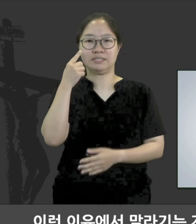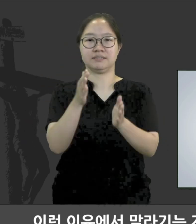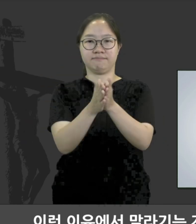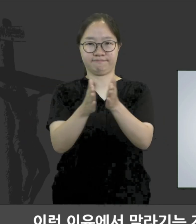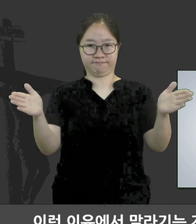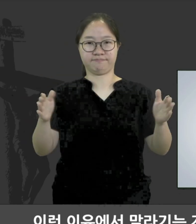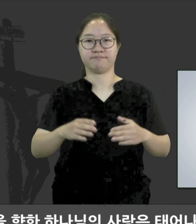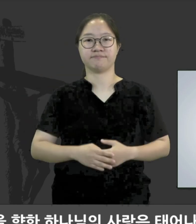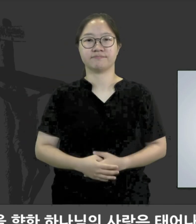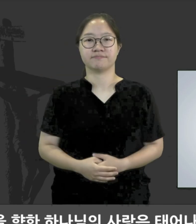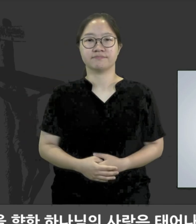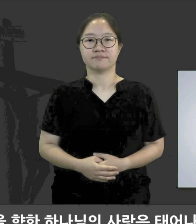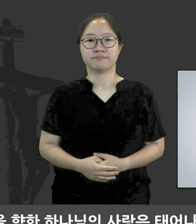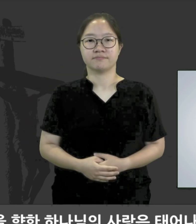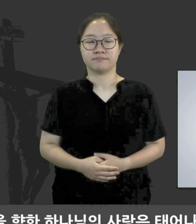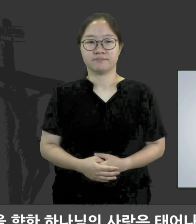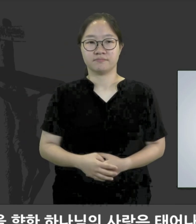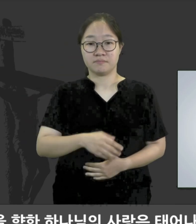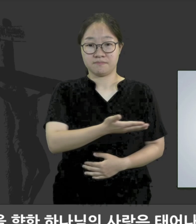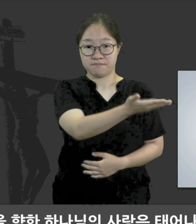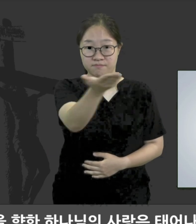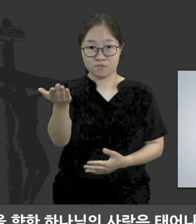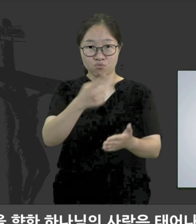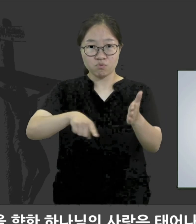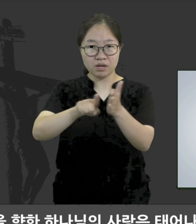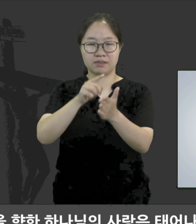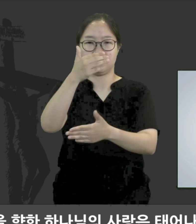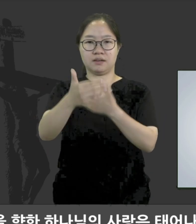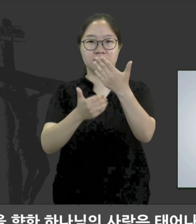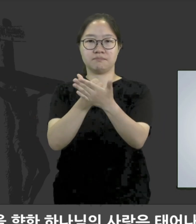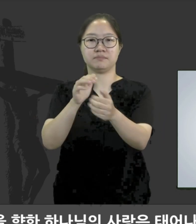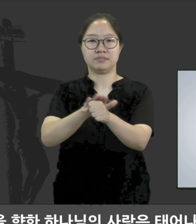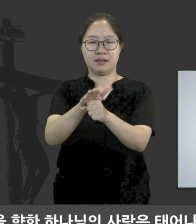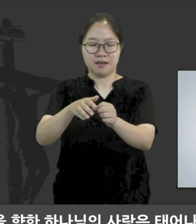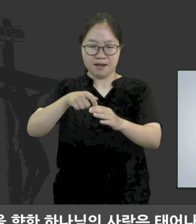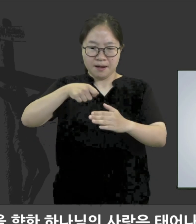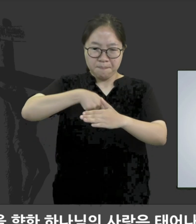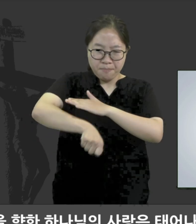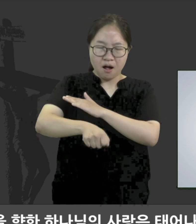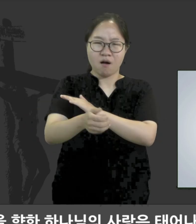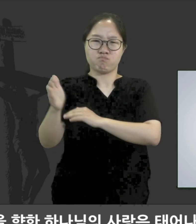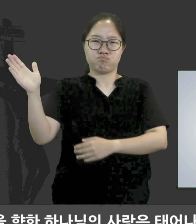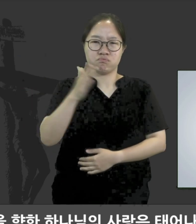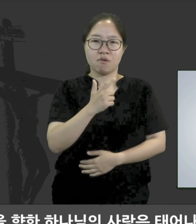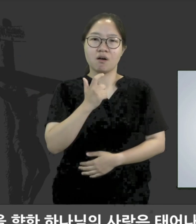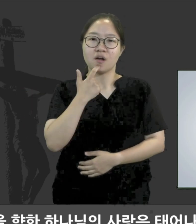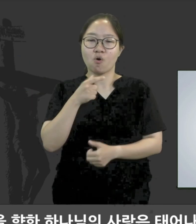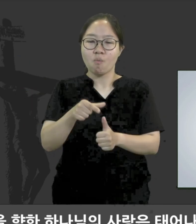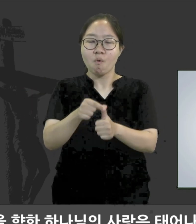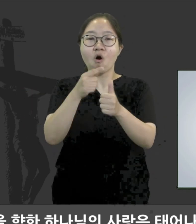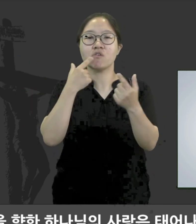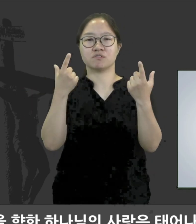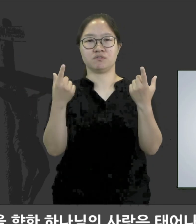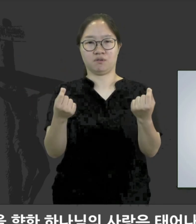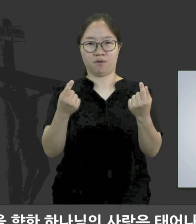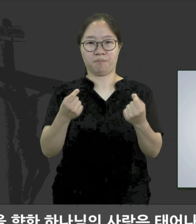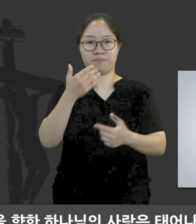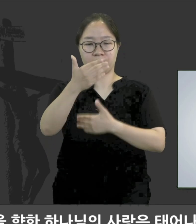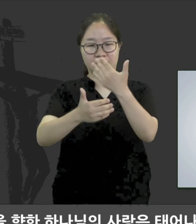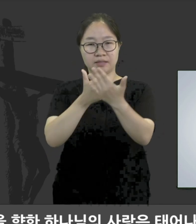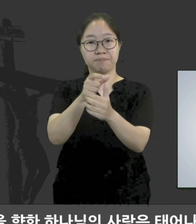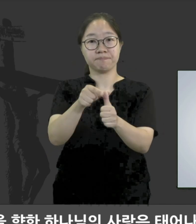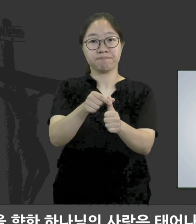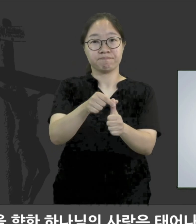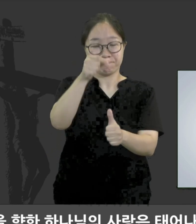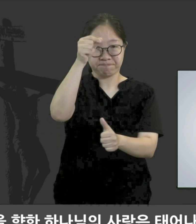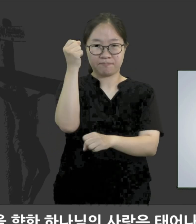시작합니다. 그들을 향한 하나님의 사랑은 태어나기도 전에 야곱을 선택하신 것처럼 하나님의